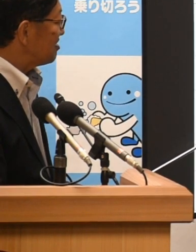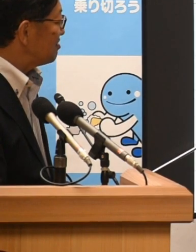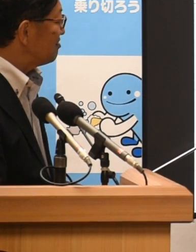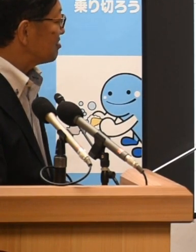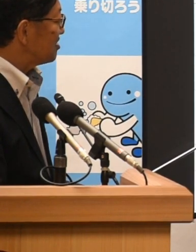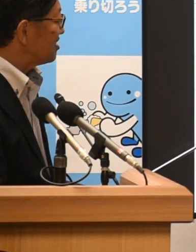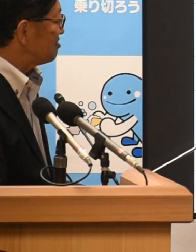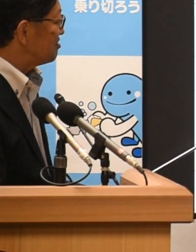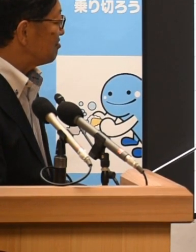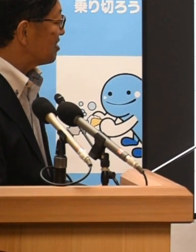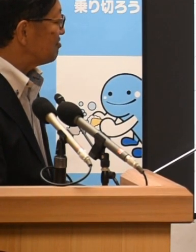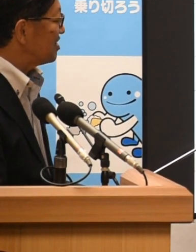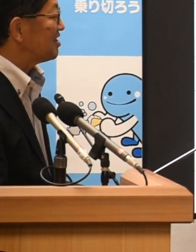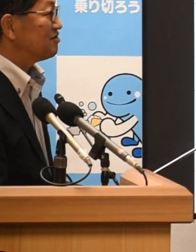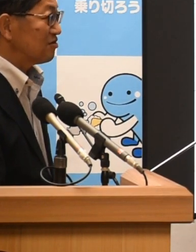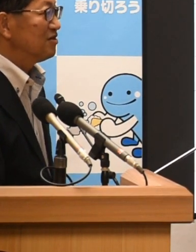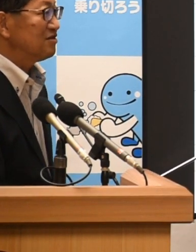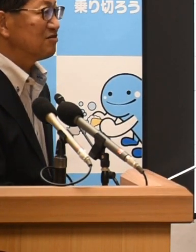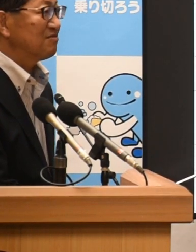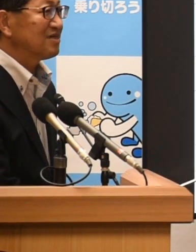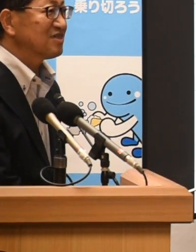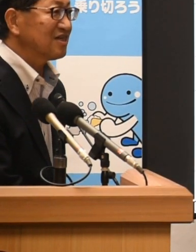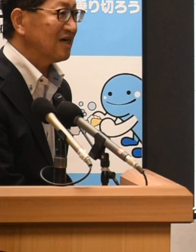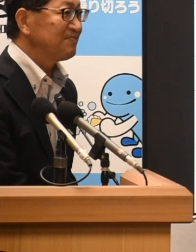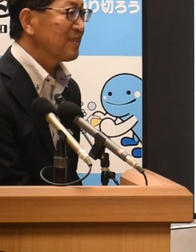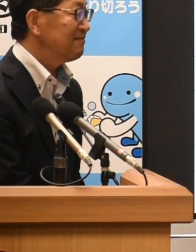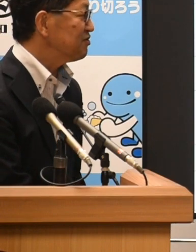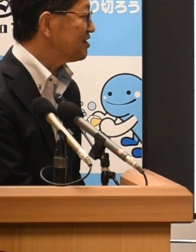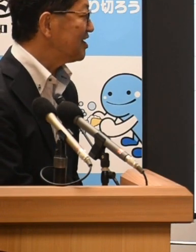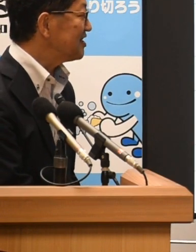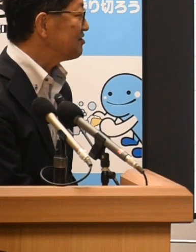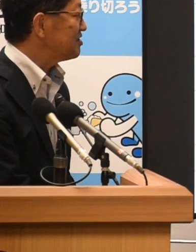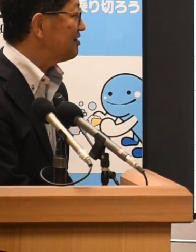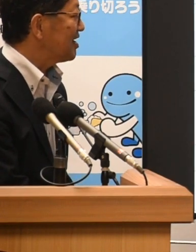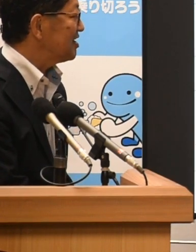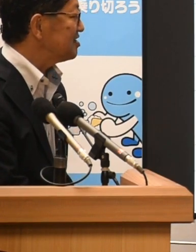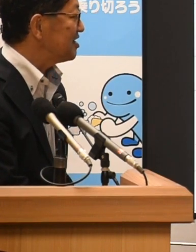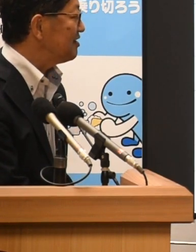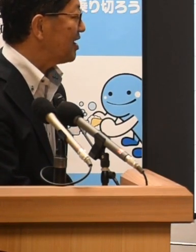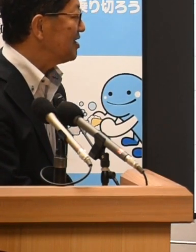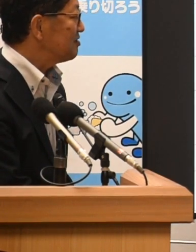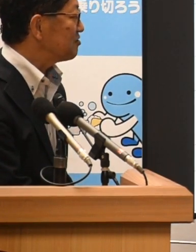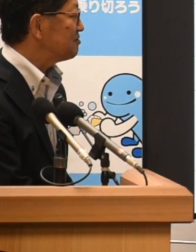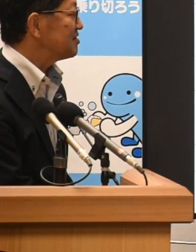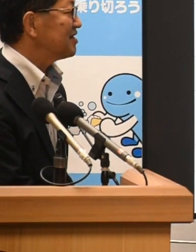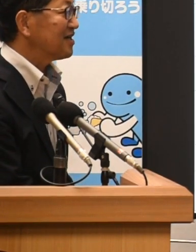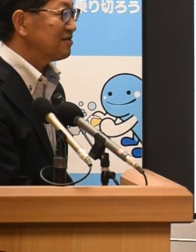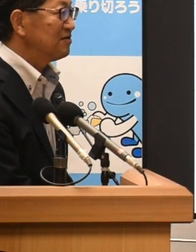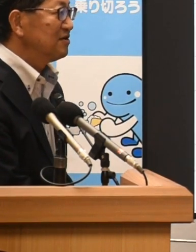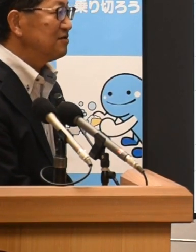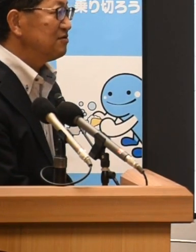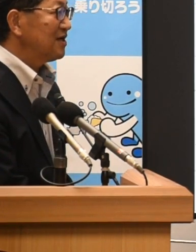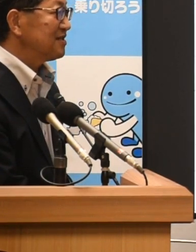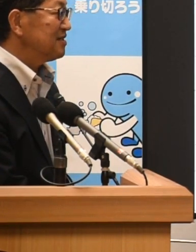院できている人はそれなりの率を確保できているということもありますから、トータルの判断としては現時点では特別警